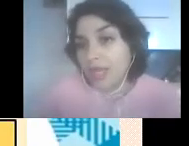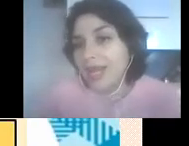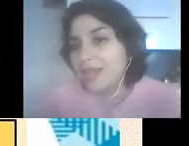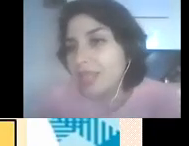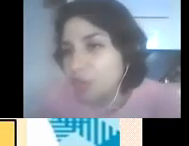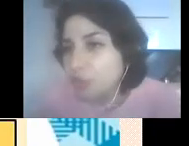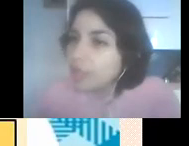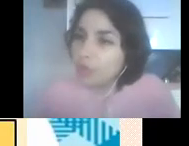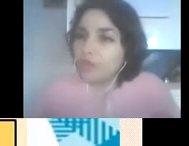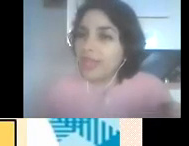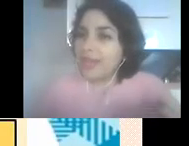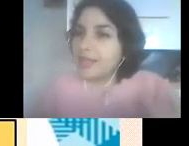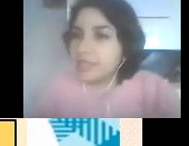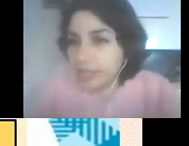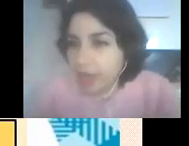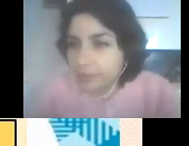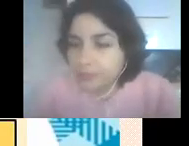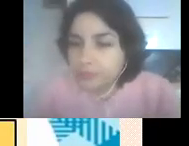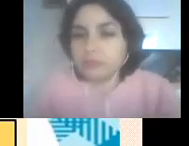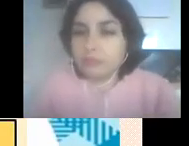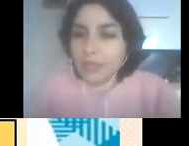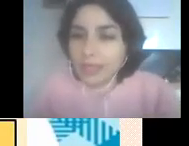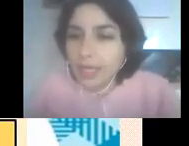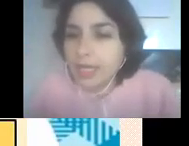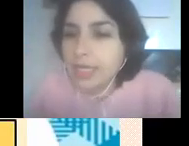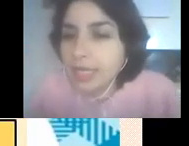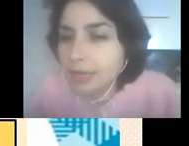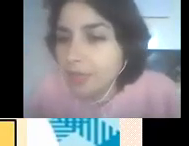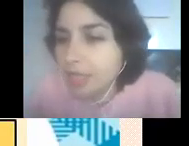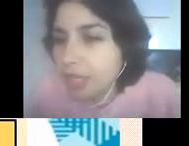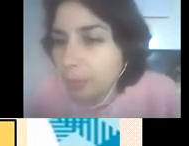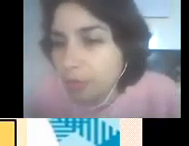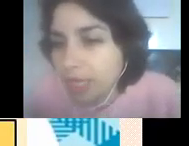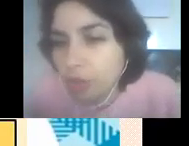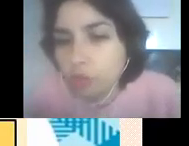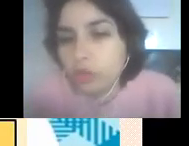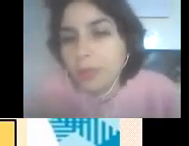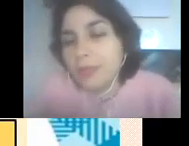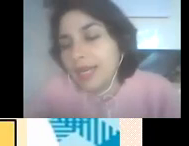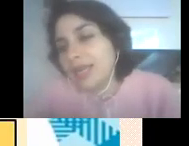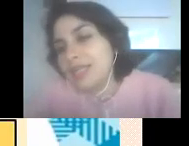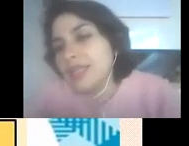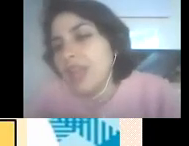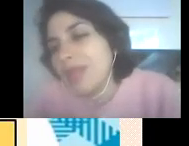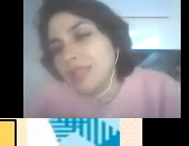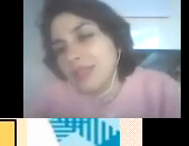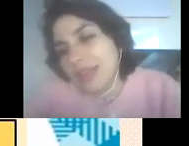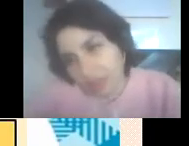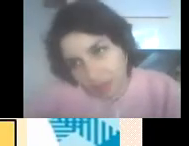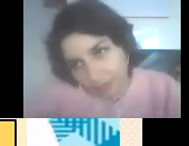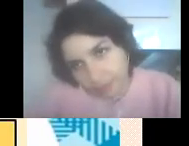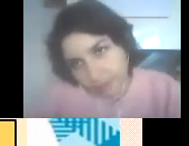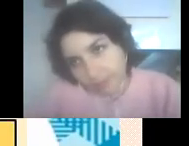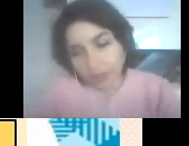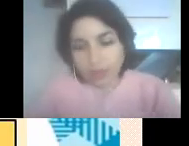¿cierto? El ladrillo que proviene de la arcilla y el vidrio que proviene de otro mineral que se llama